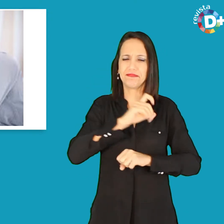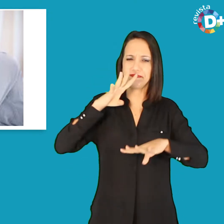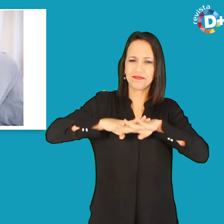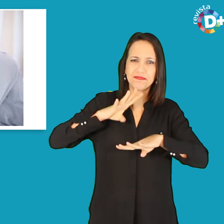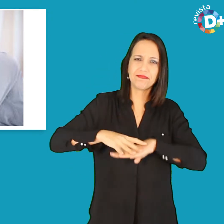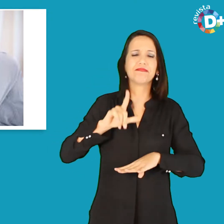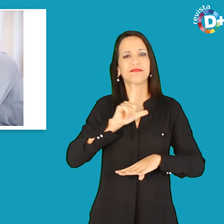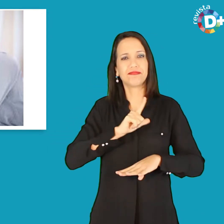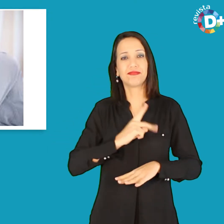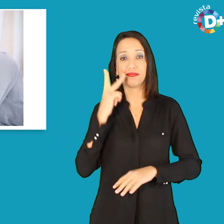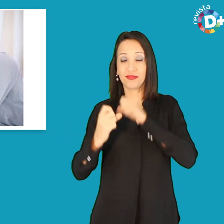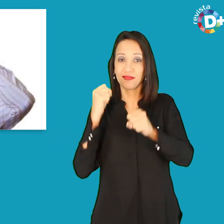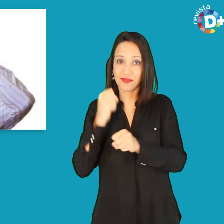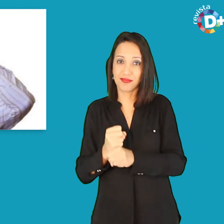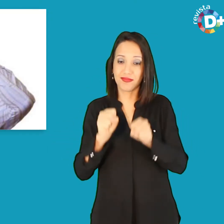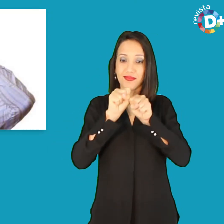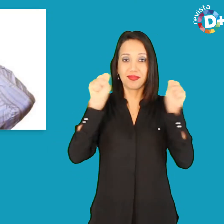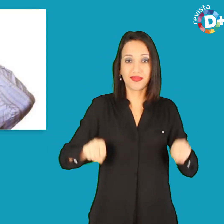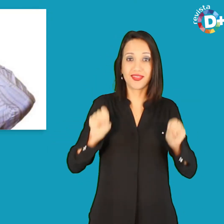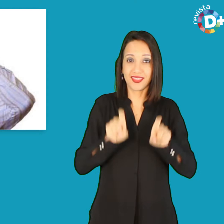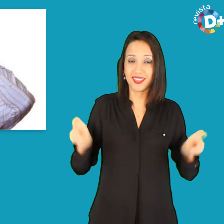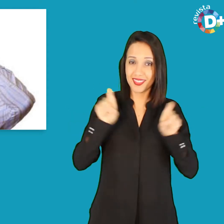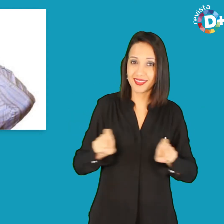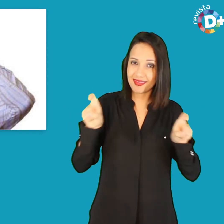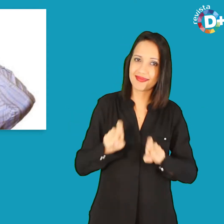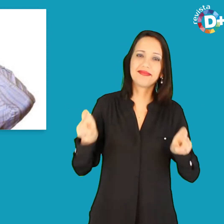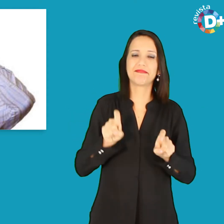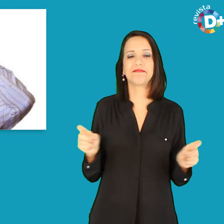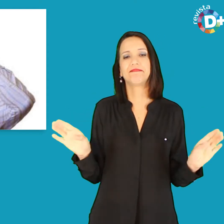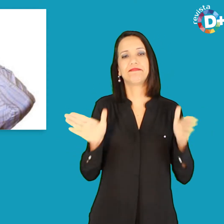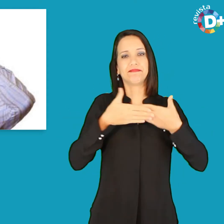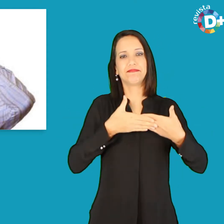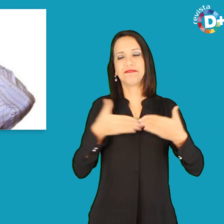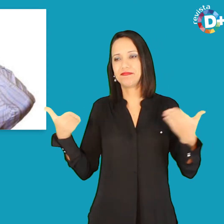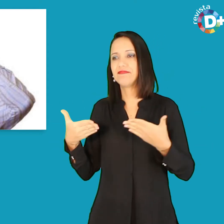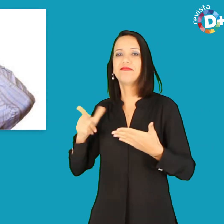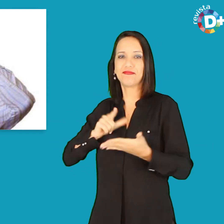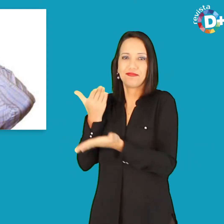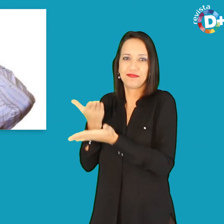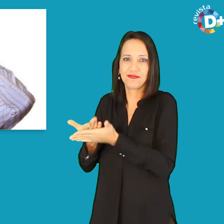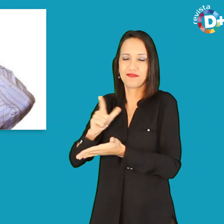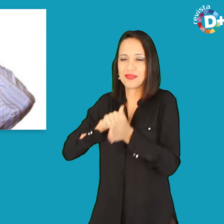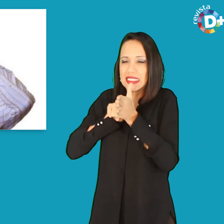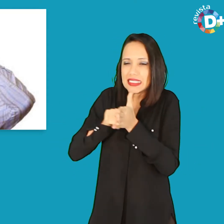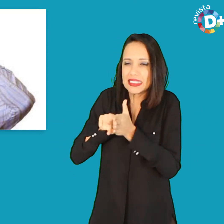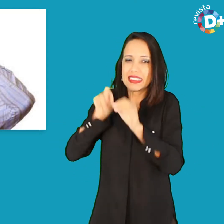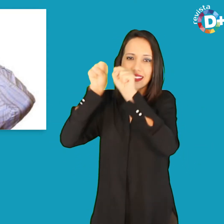de ciência da computação, mas não era o que esperava. Trancou a faculdade e agora estuda análise de sistemas. Apesar